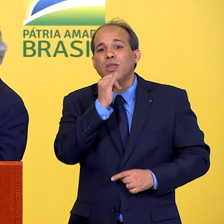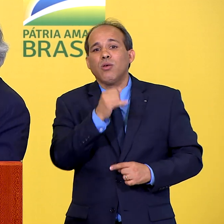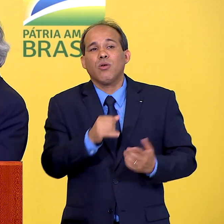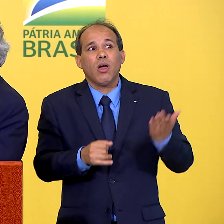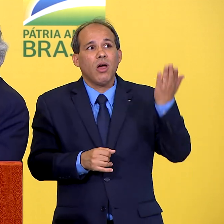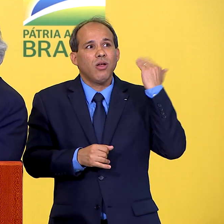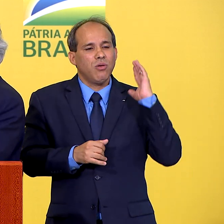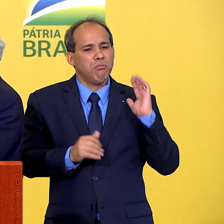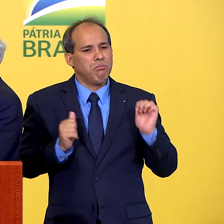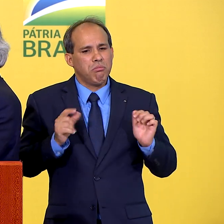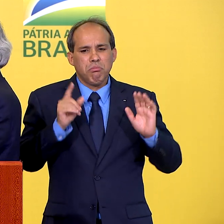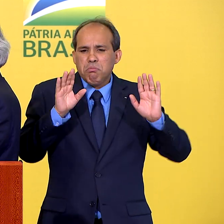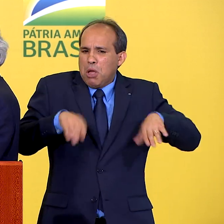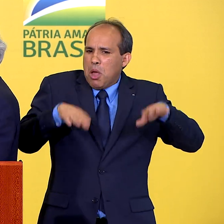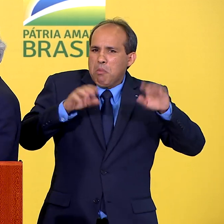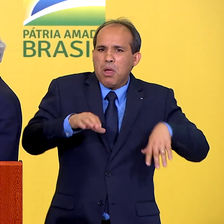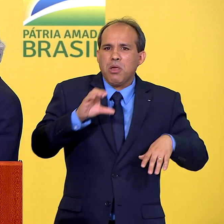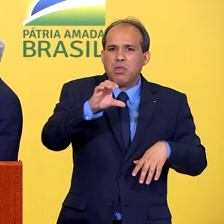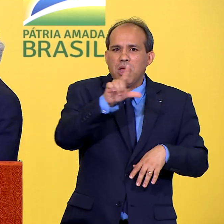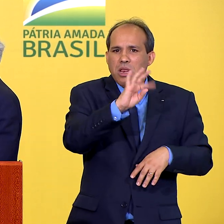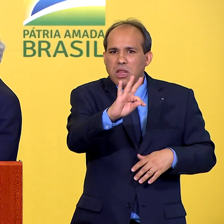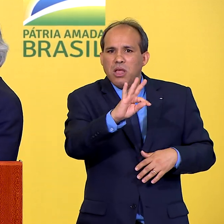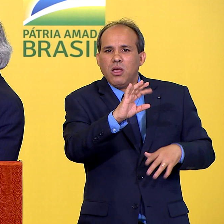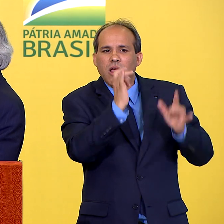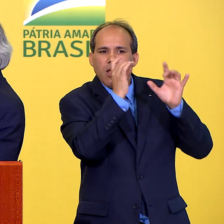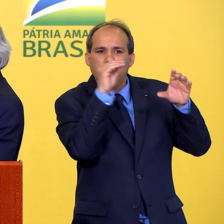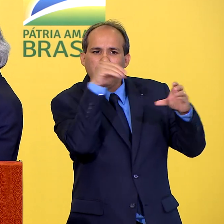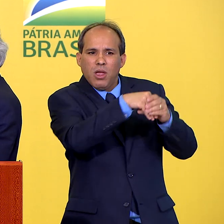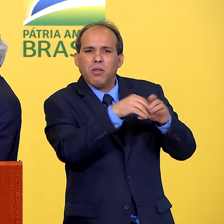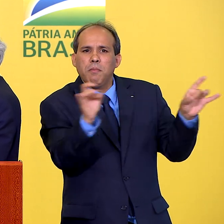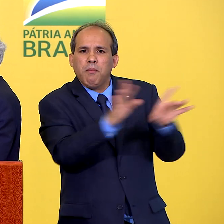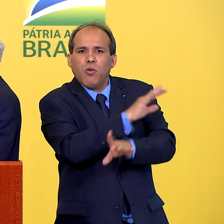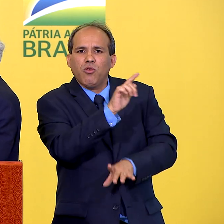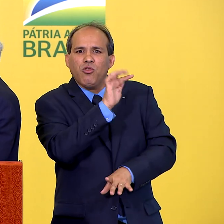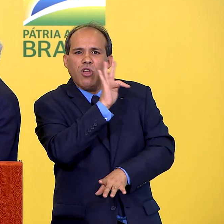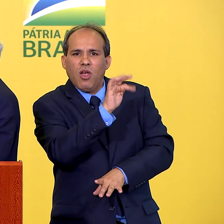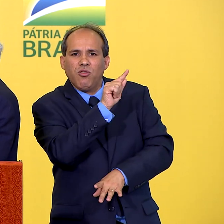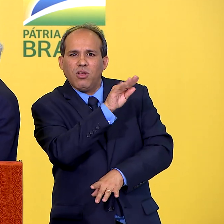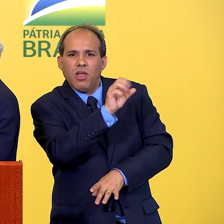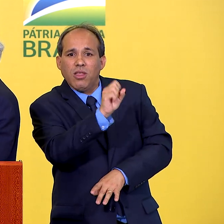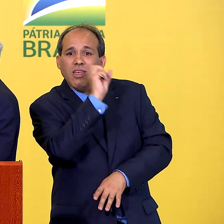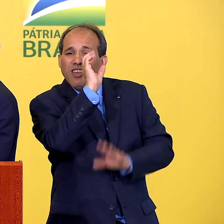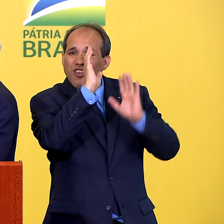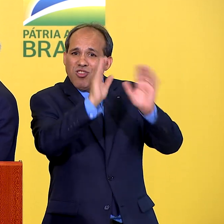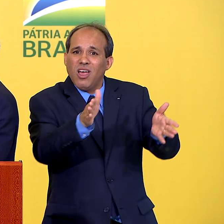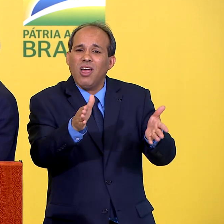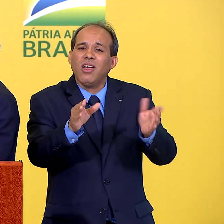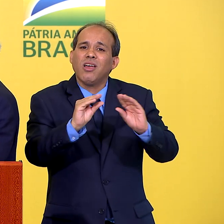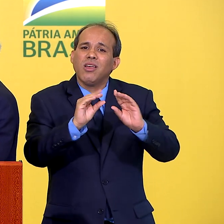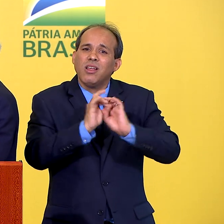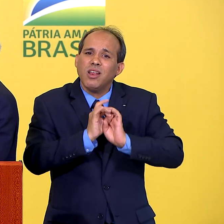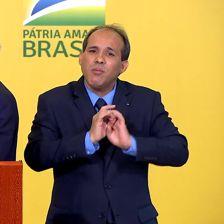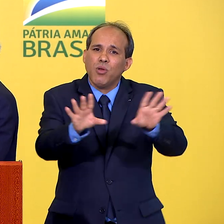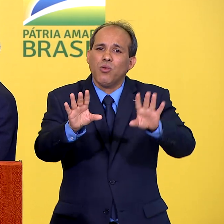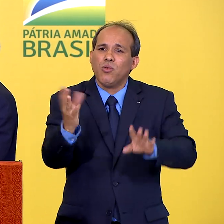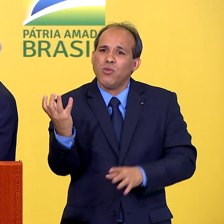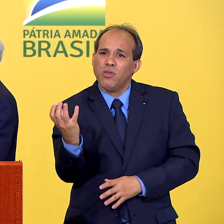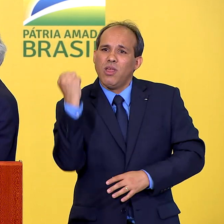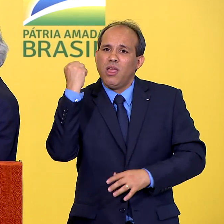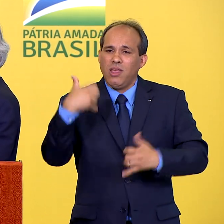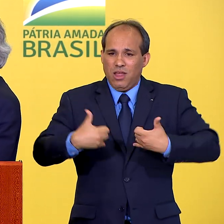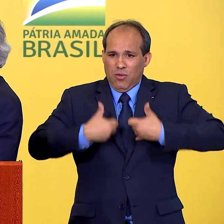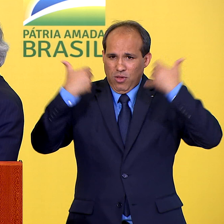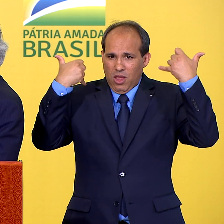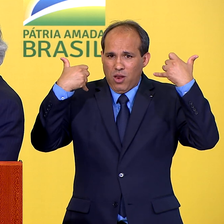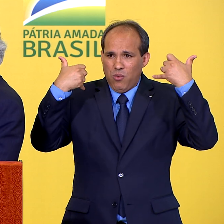no paraíso da CLT, já tinha seu FGTS, nós já distribuímos lá atrás o saque aniversário, nós